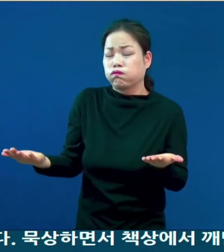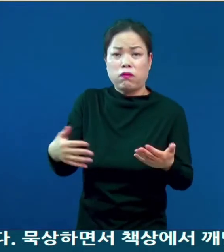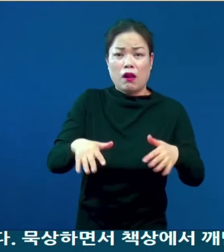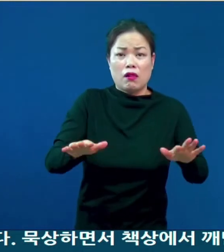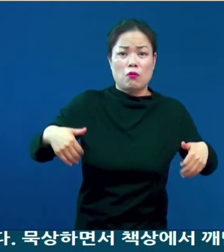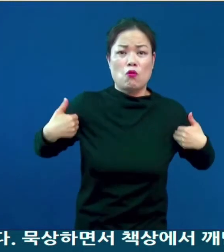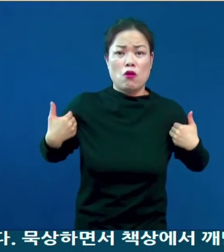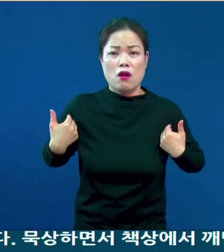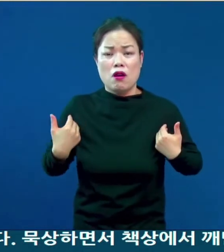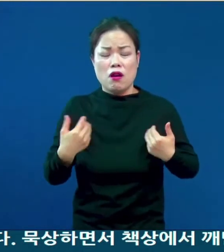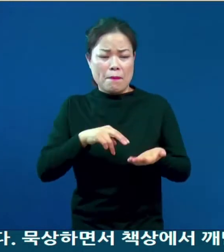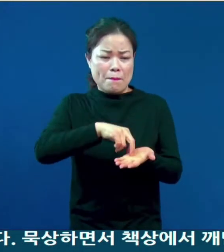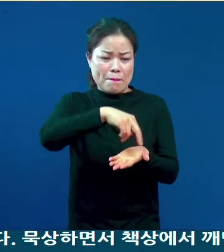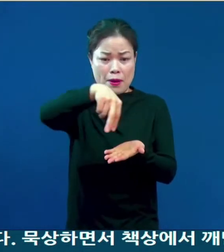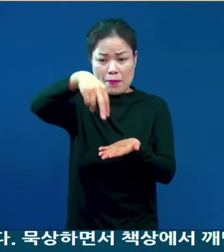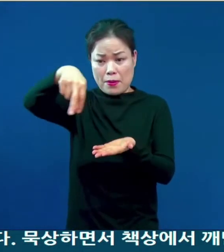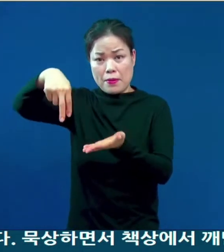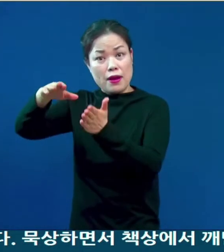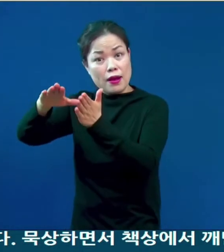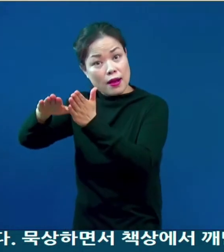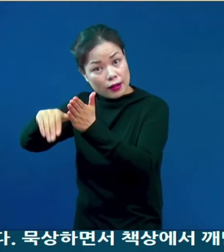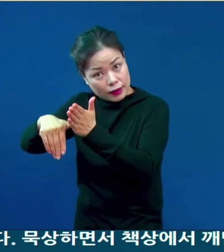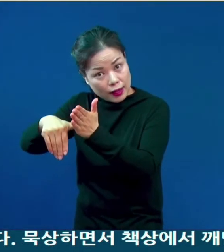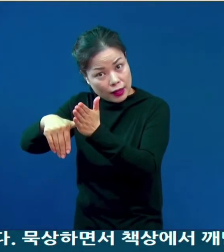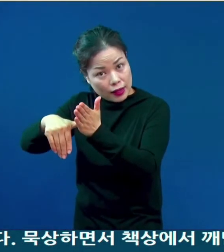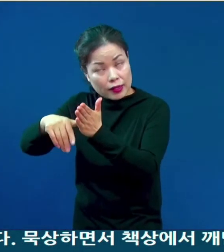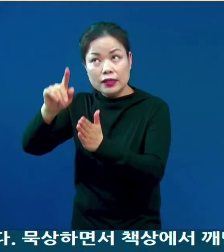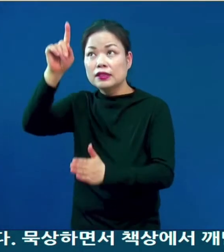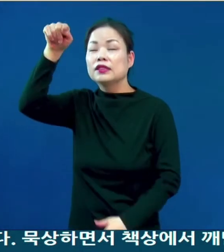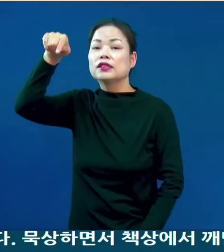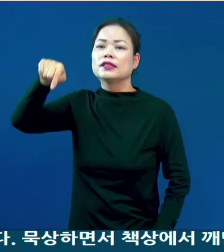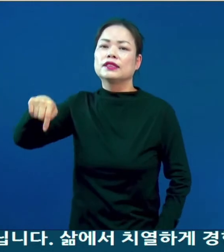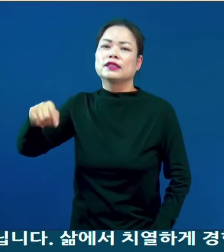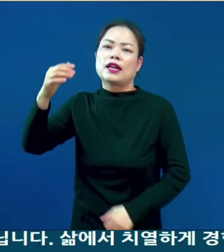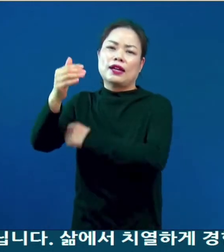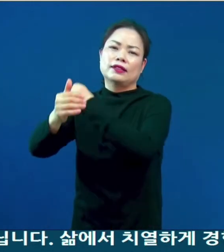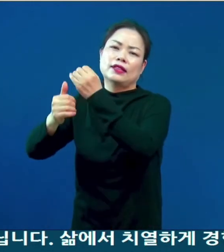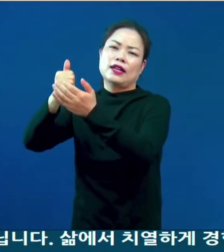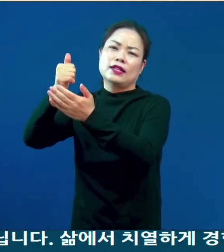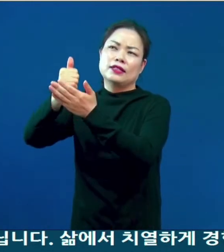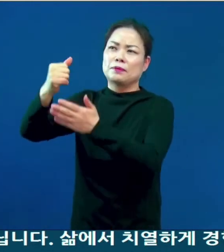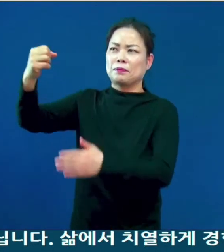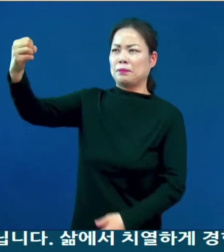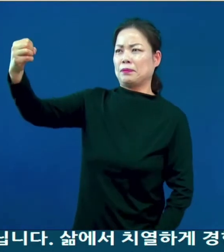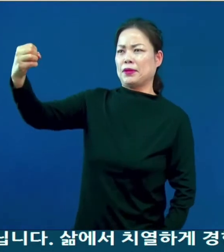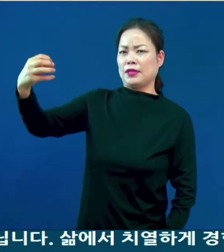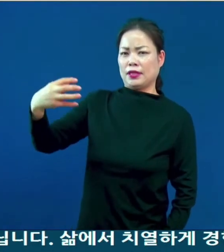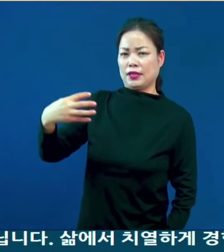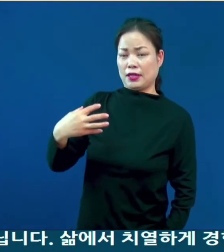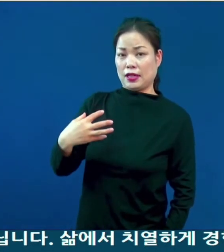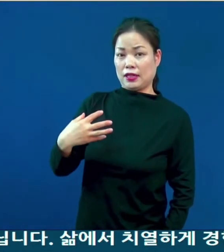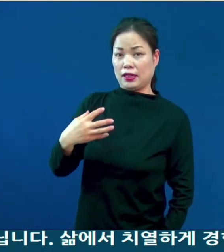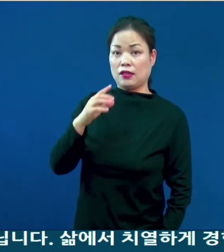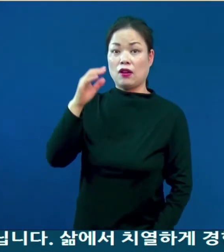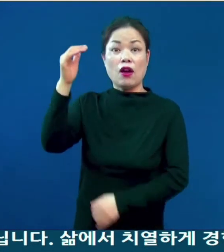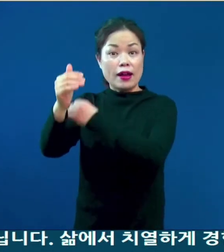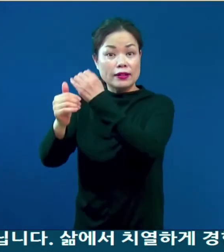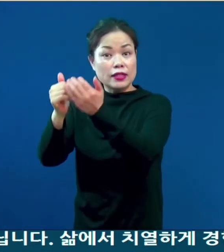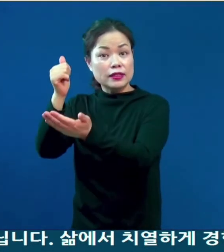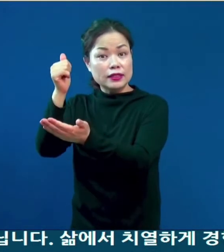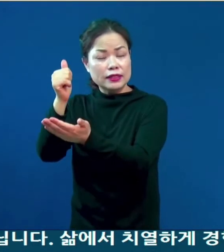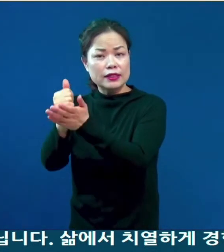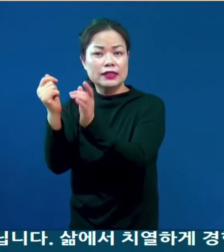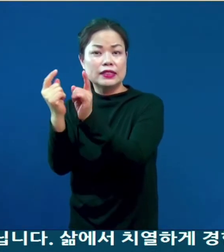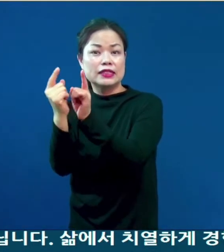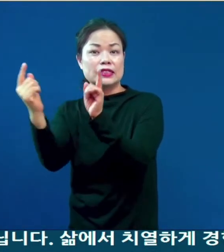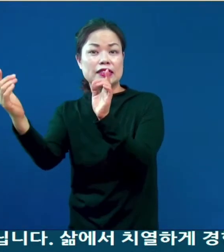몰라서 헤매이던 그때에 천지 창조 때에 하나님께서 빛이 있으라 말씀하셨던 그 하나님께서